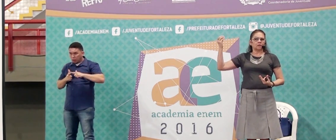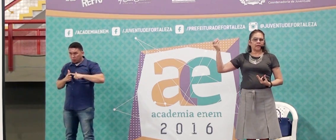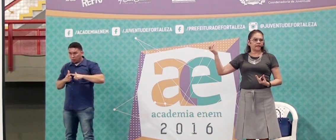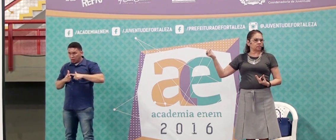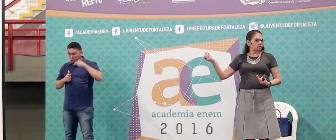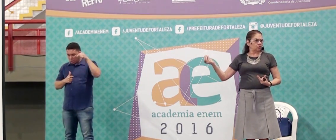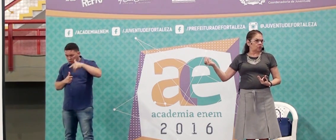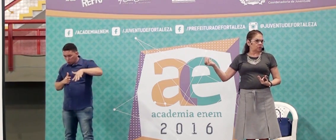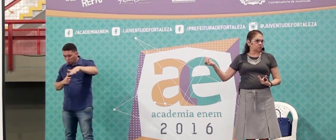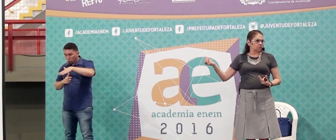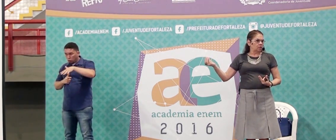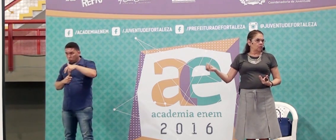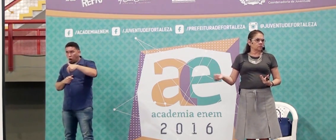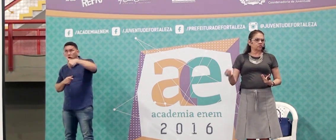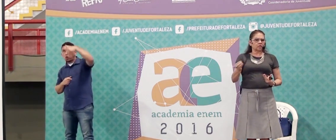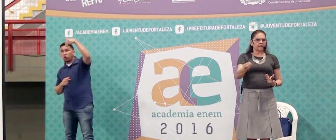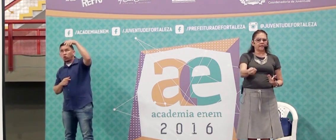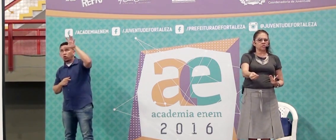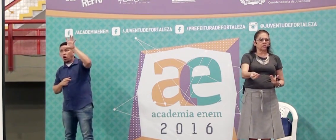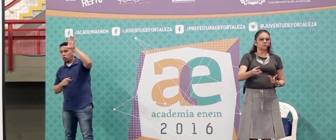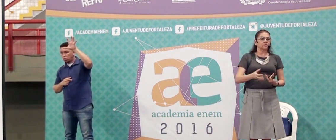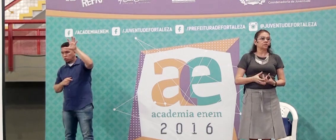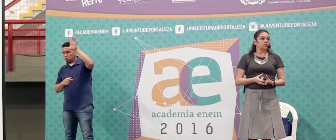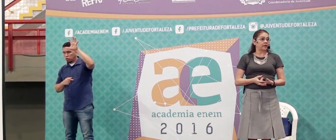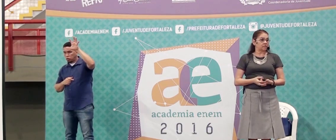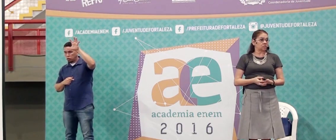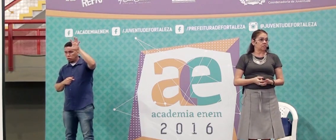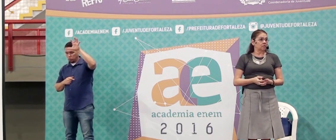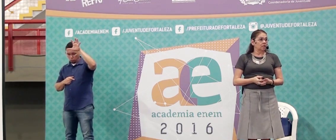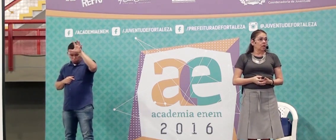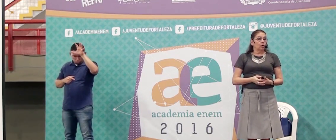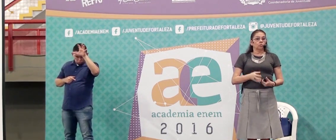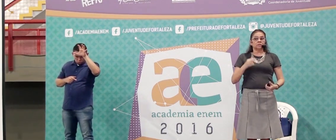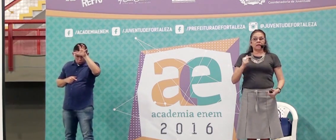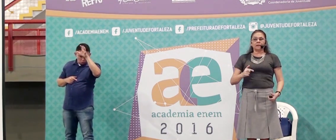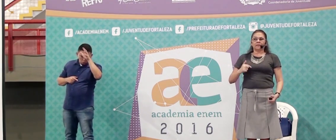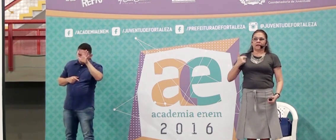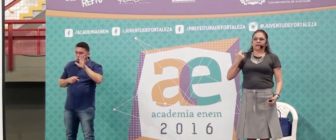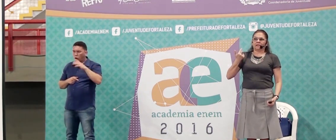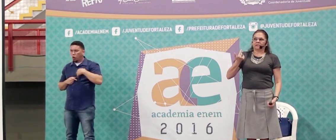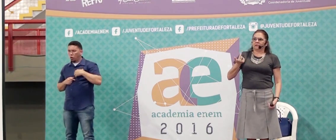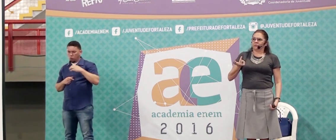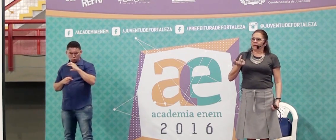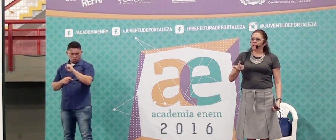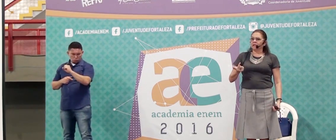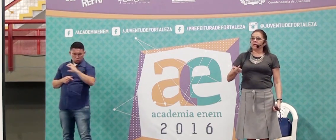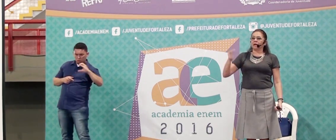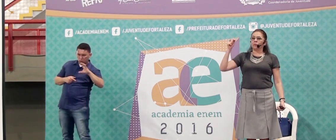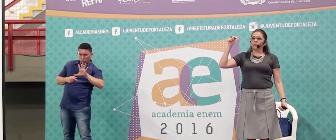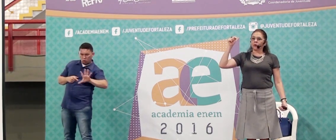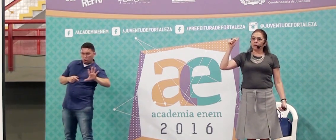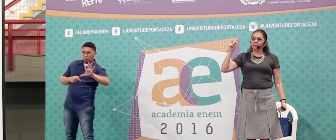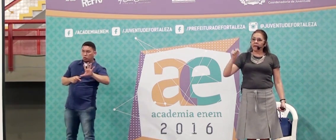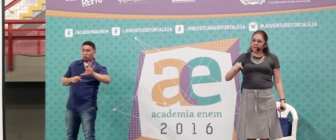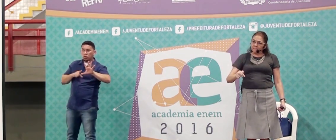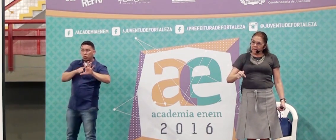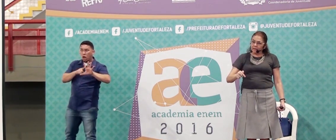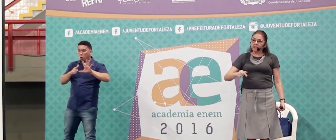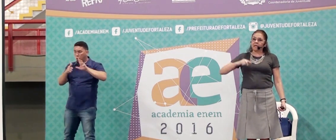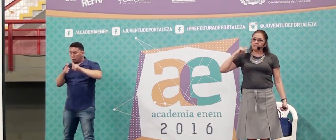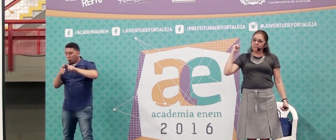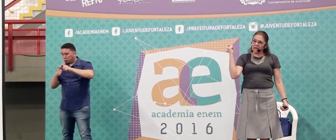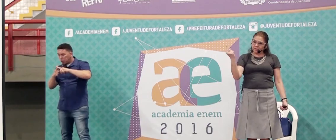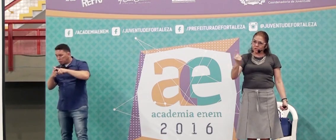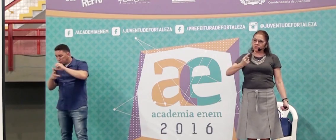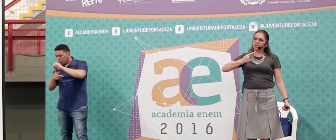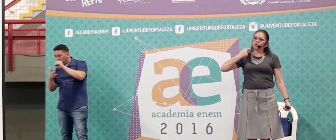acontecendo só na região norte ou só na região centro-oeste. O tema da redação do Enem é um problema